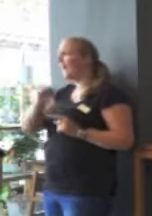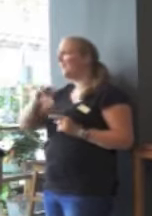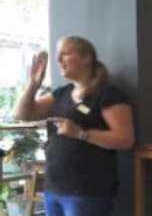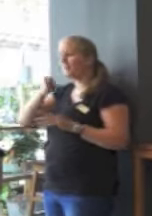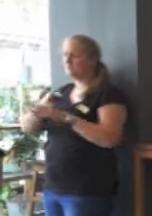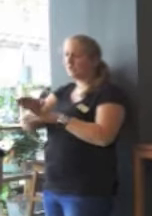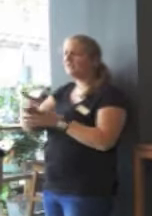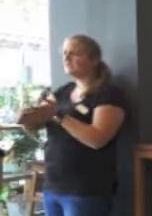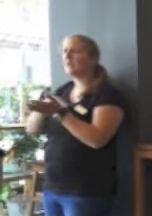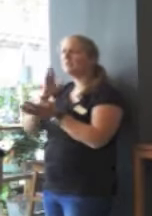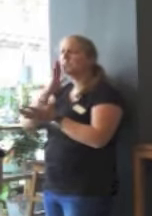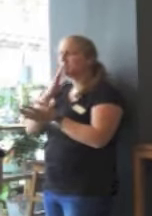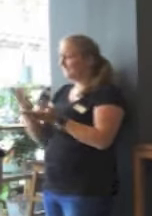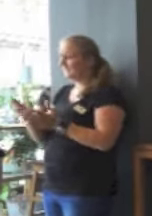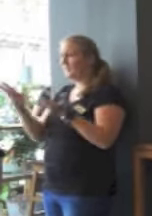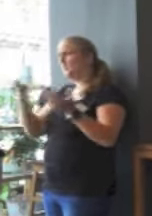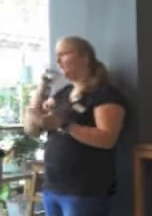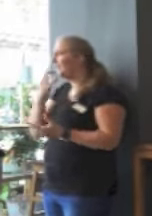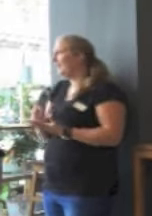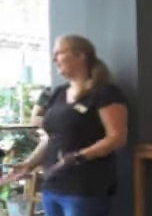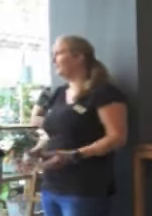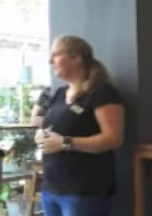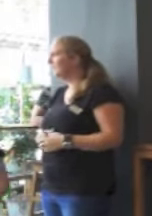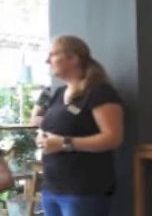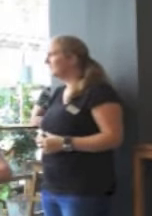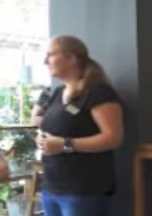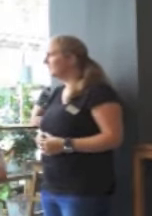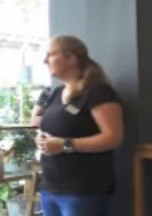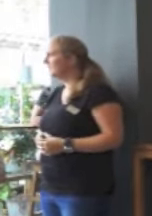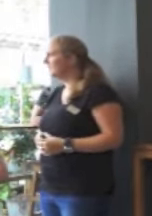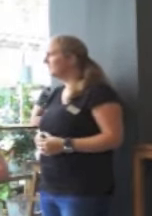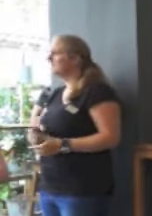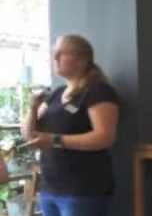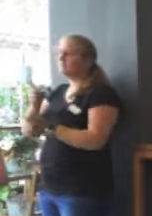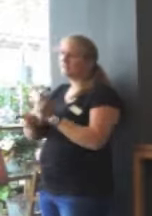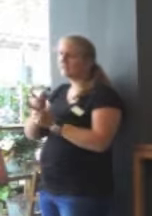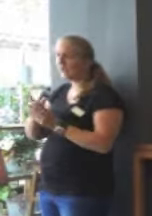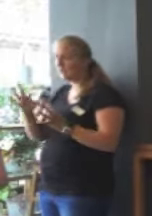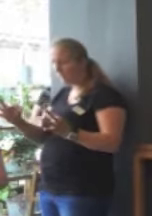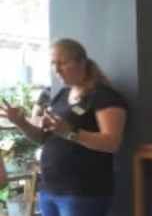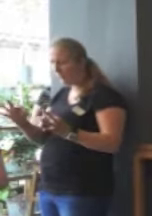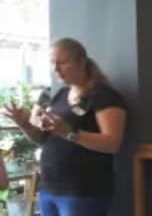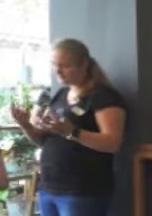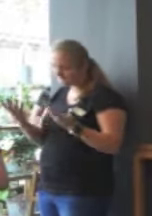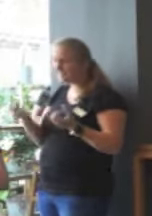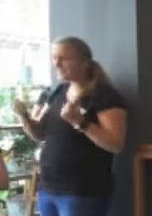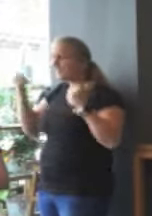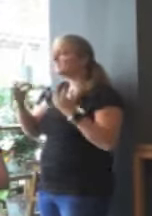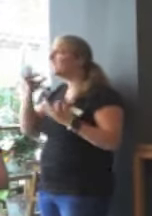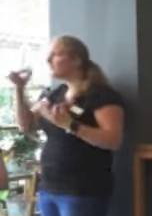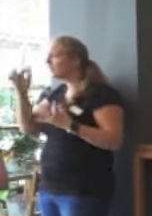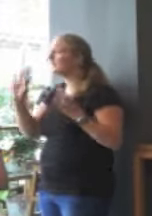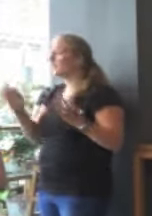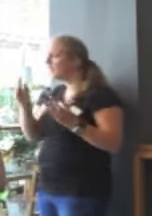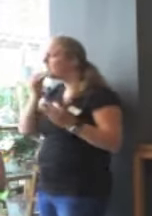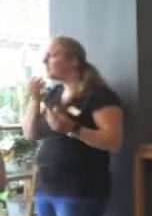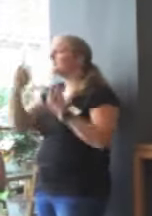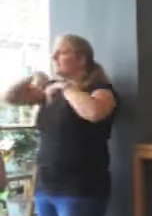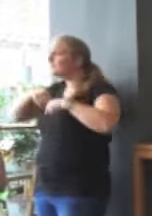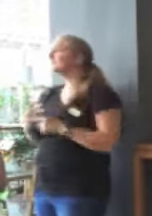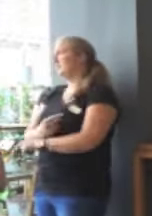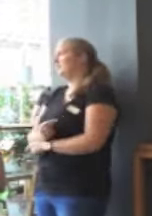vet att det är inte den stora frågan. Det är möjligtvis att kunna få i sig mat överhuvudtaget. Men det andra problemet,